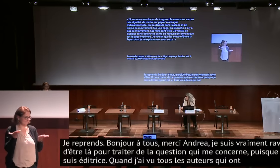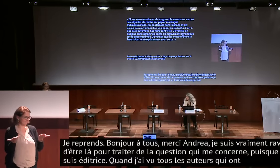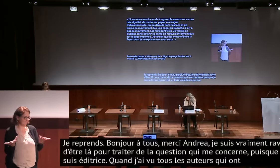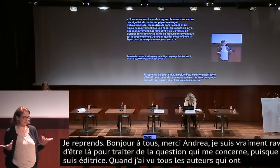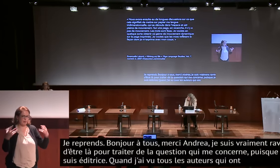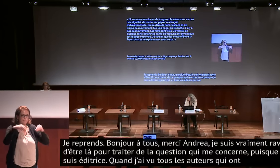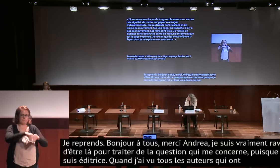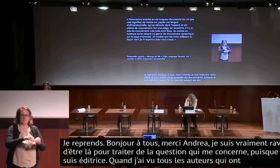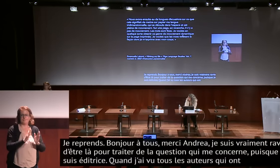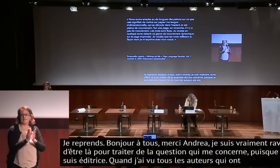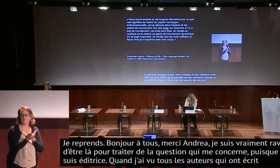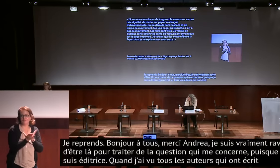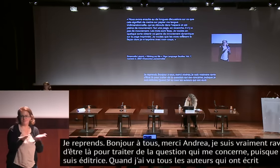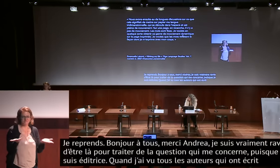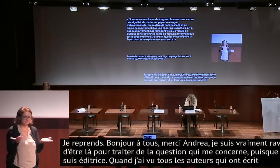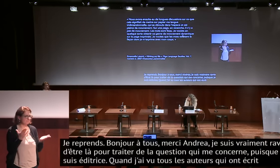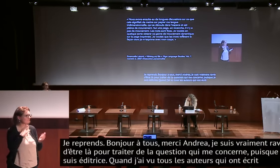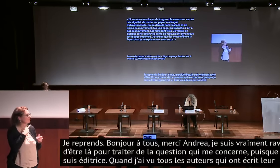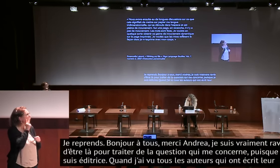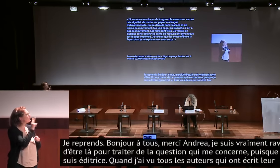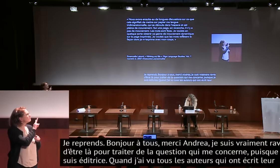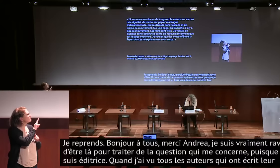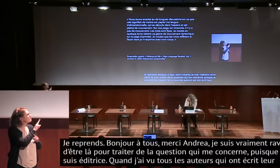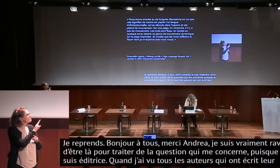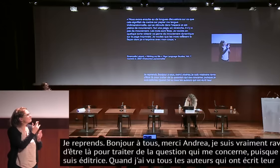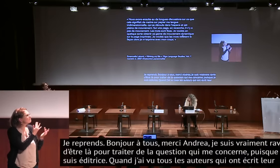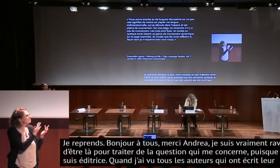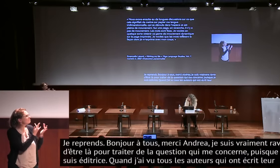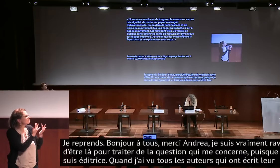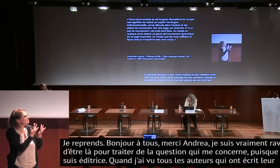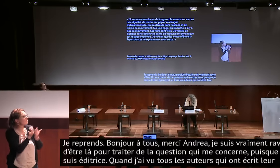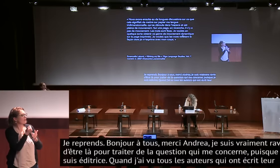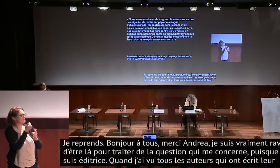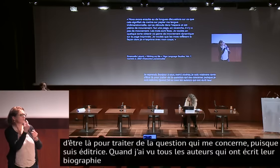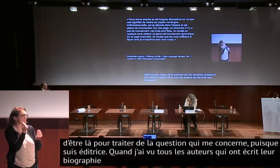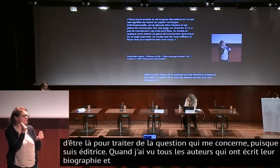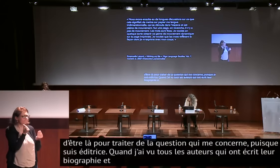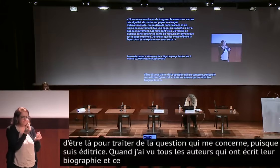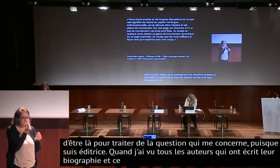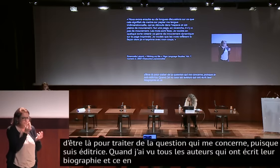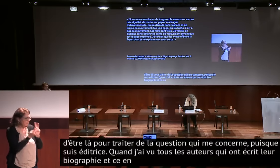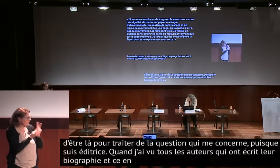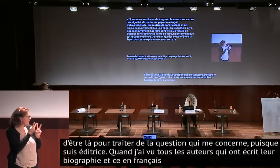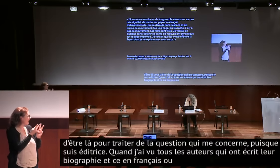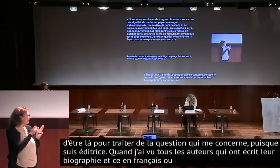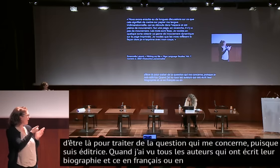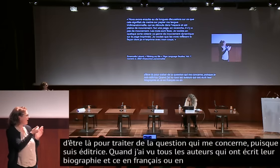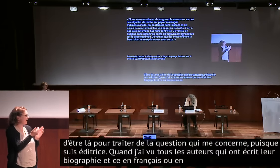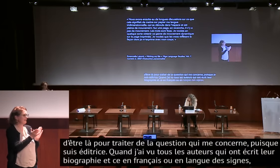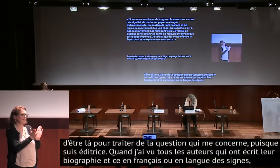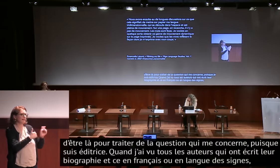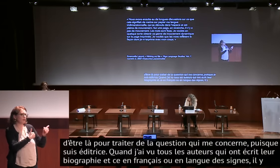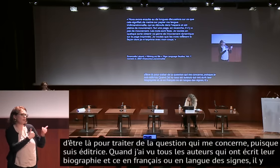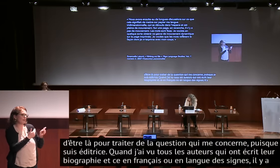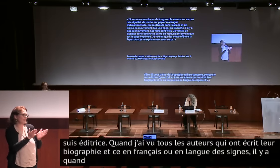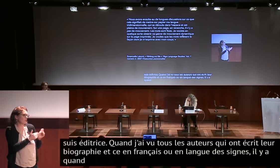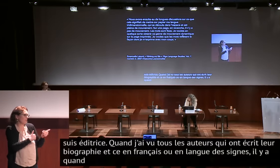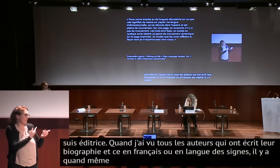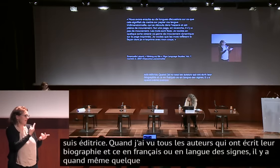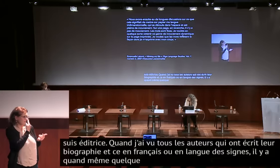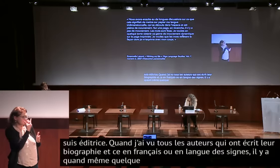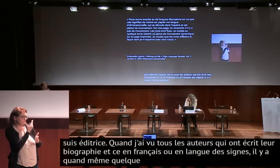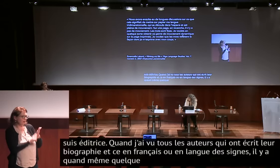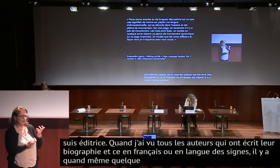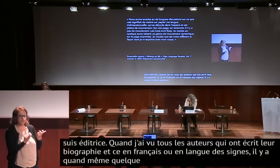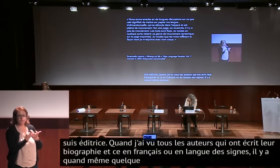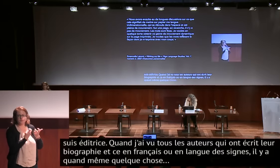qui ont écrit leur biographie et qui ont écrit leur biographie en français ou en langue des signes, il y a quand même quelque chose. Il y